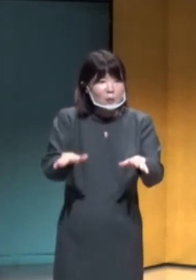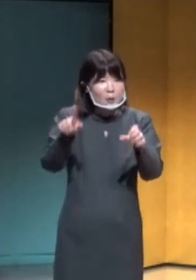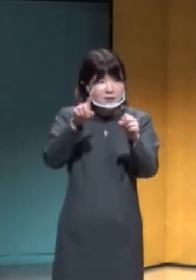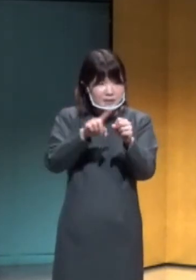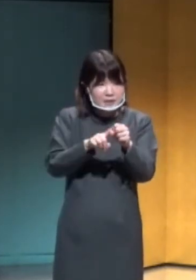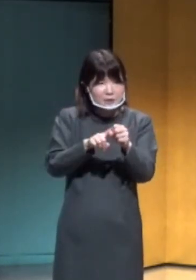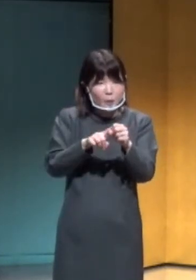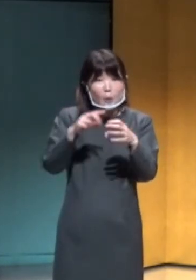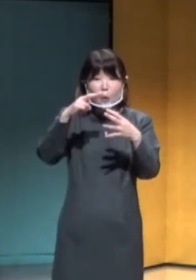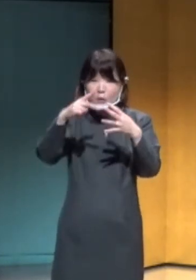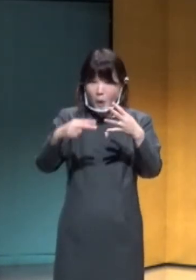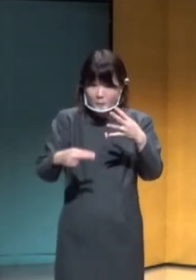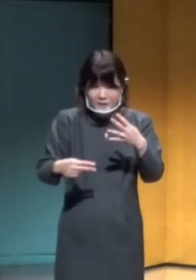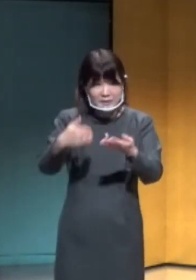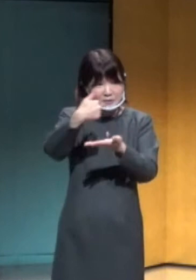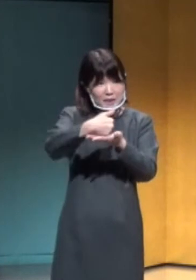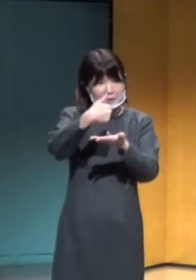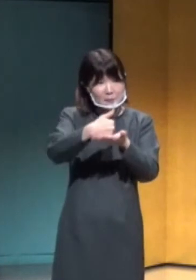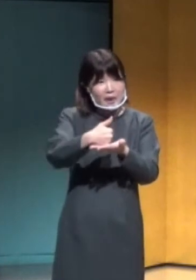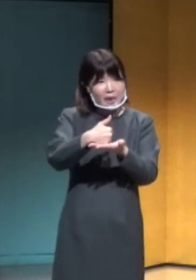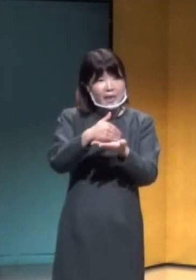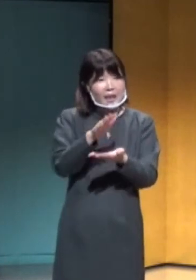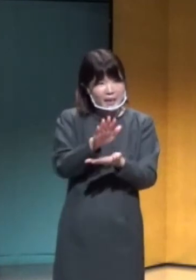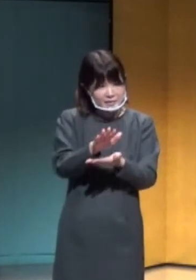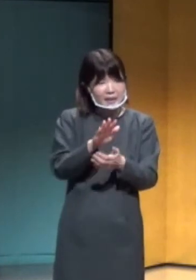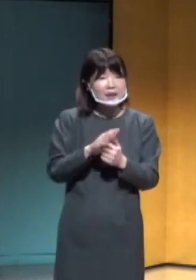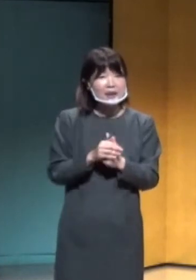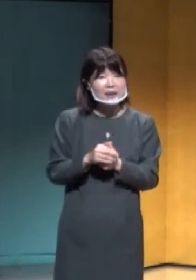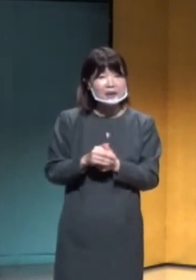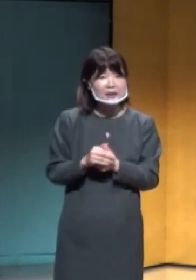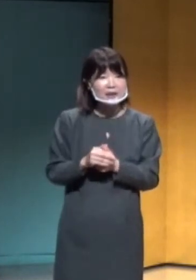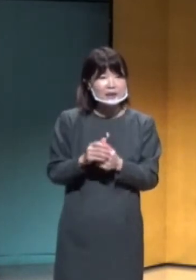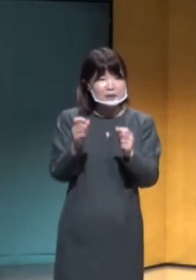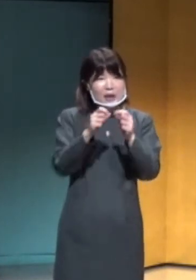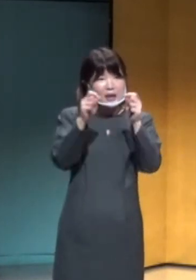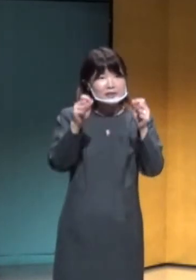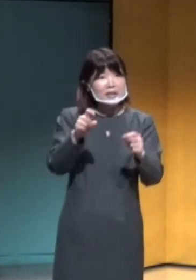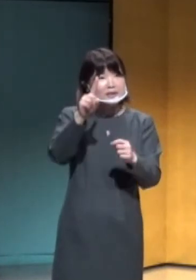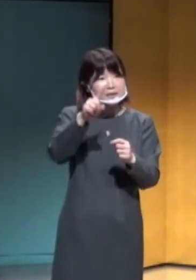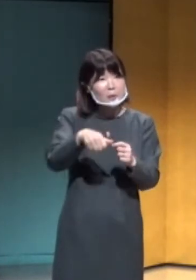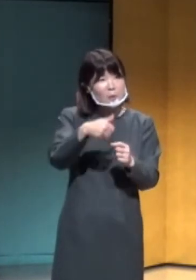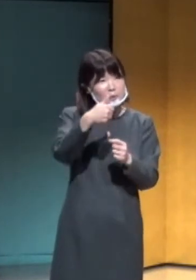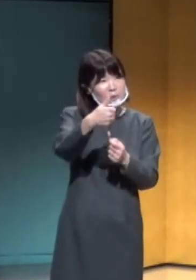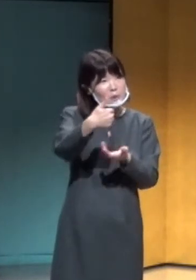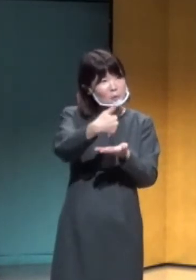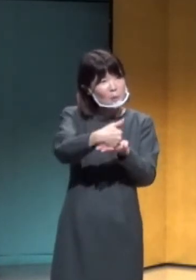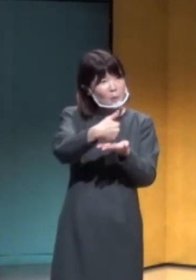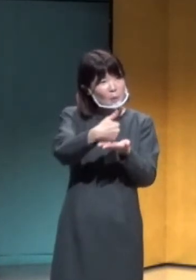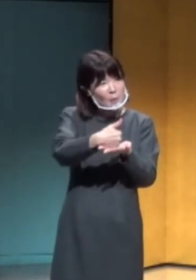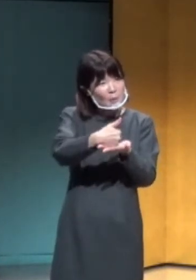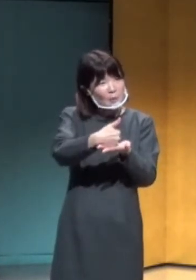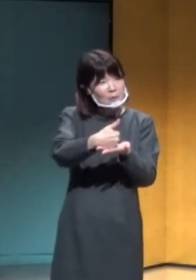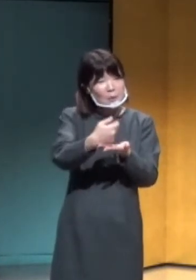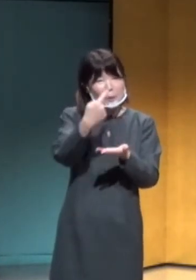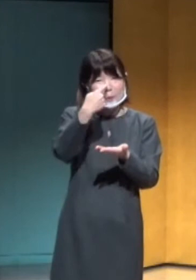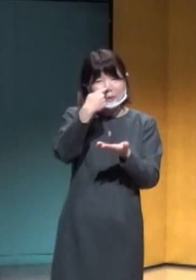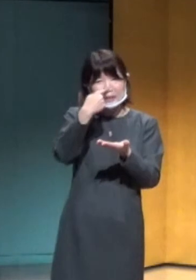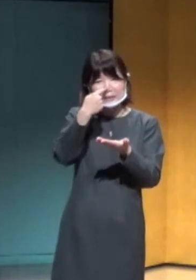ました。実は一部で、関野さんの挨拶を初めて聞いてスピーチネタが重なってございま